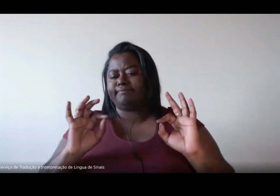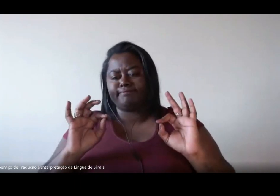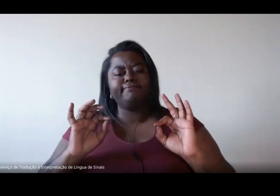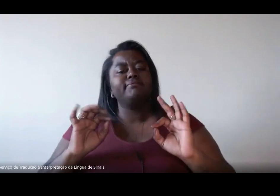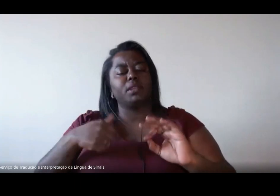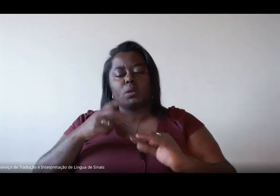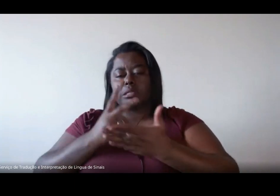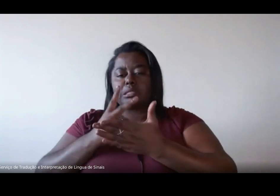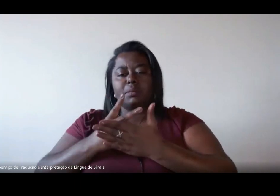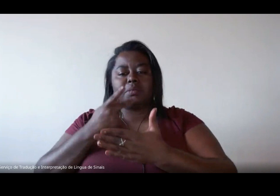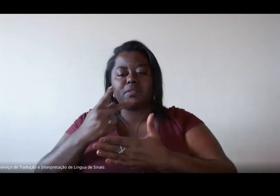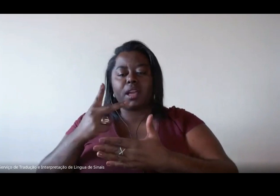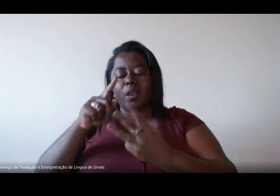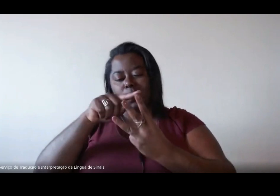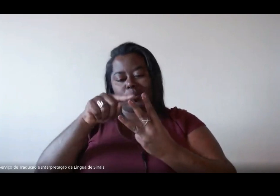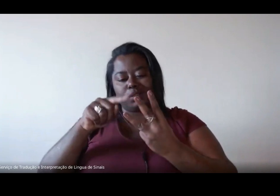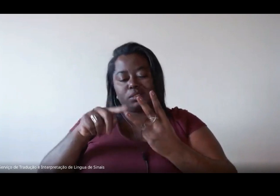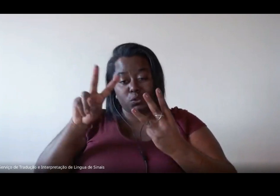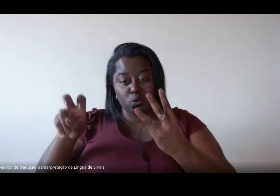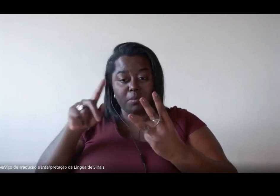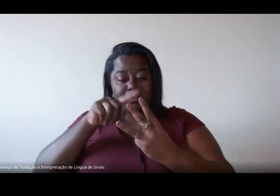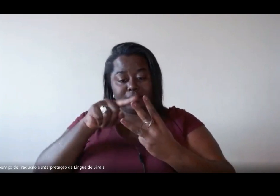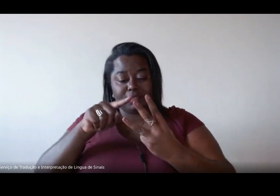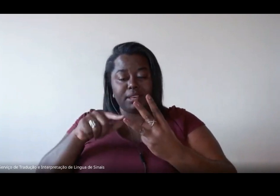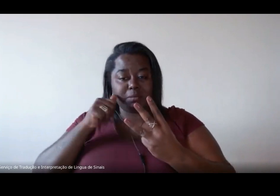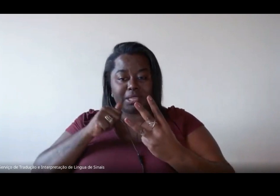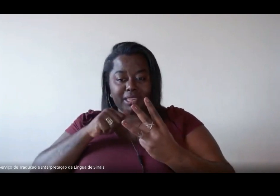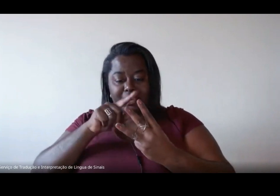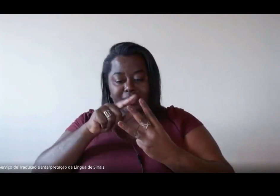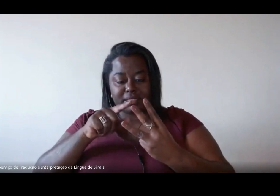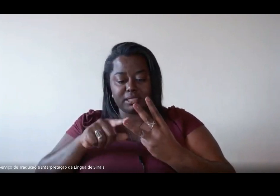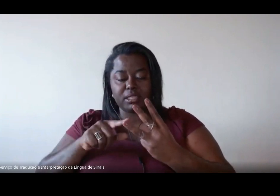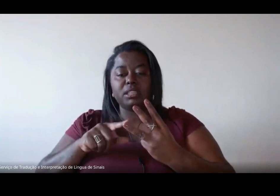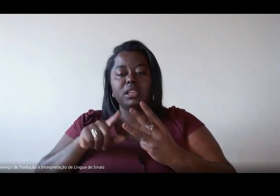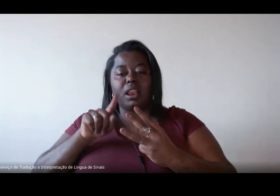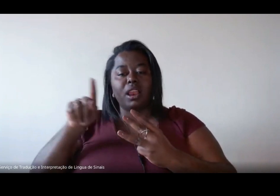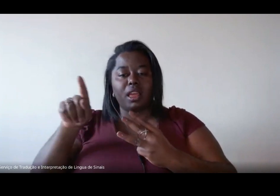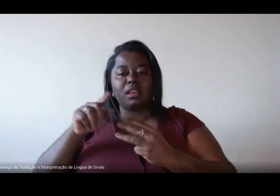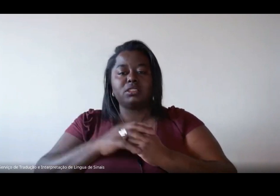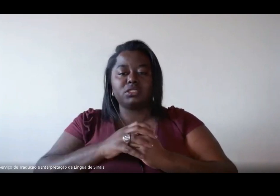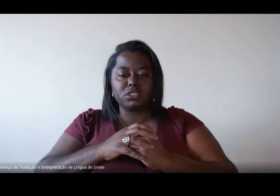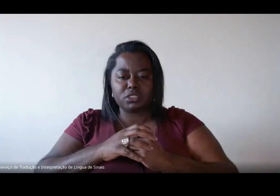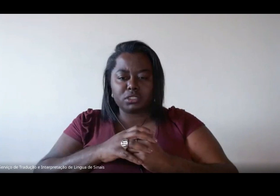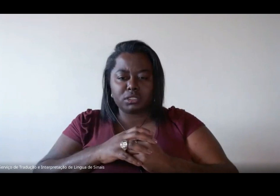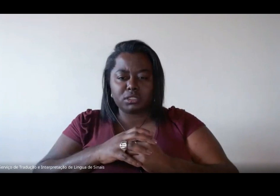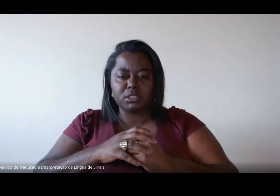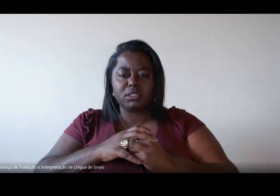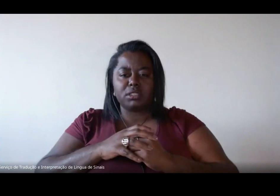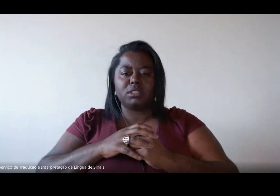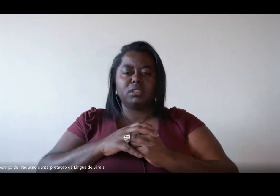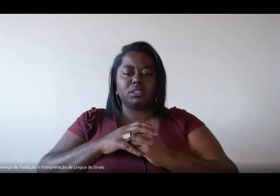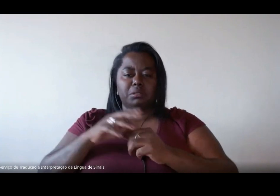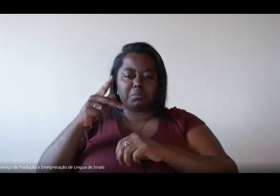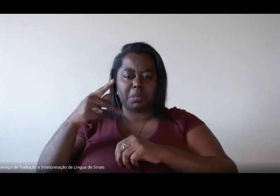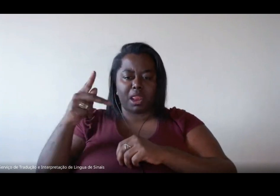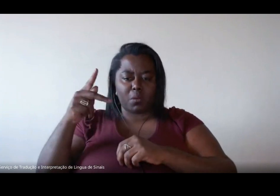Eu sempre cito um caso de três meninas, né, da Unemate lá de Alto Araguaia. Tá aí o Carlinho, que é